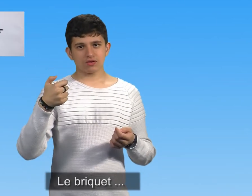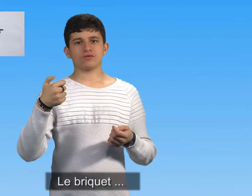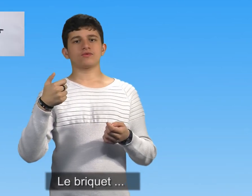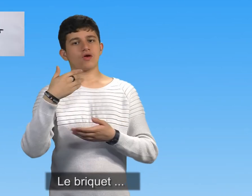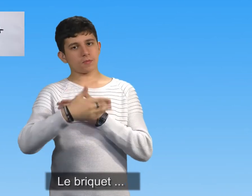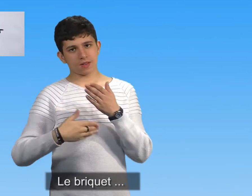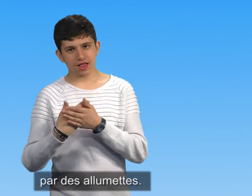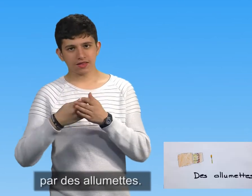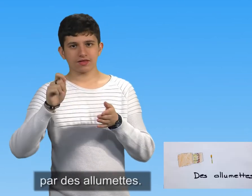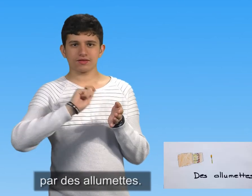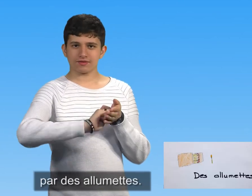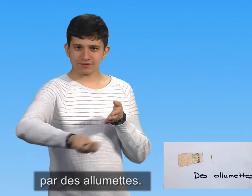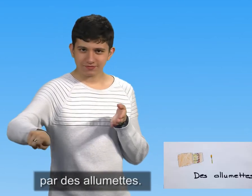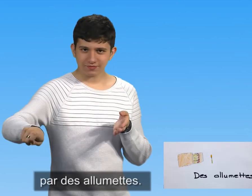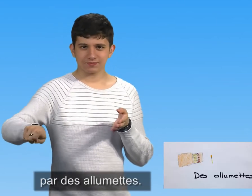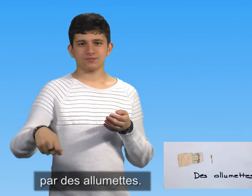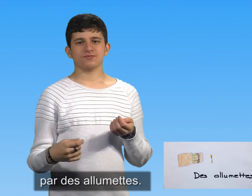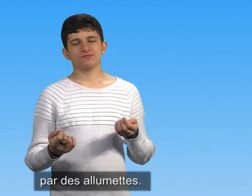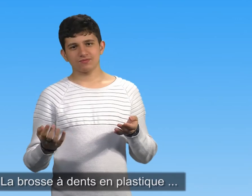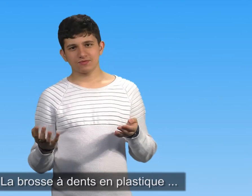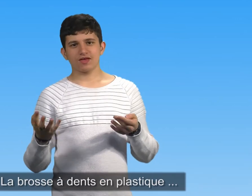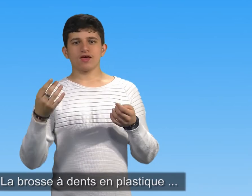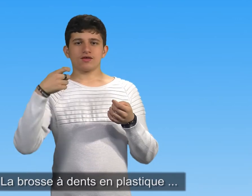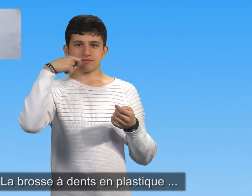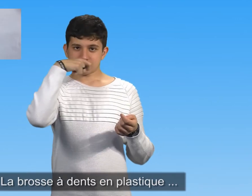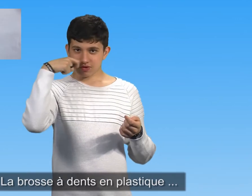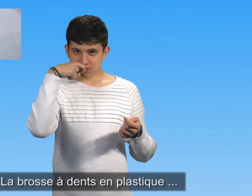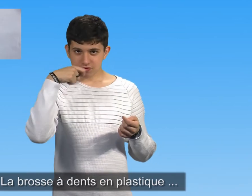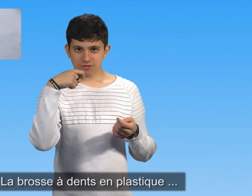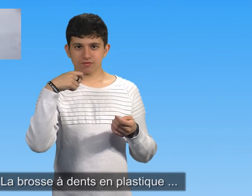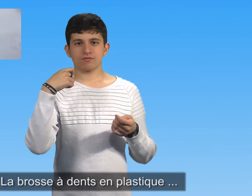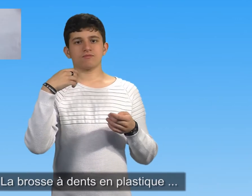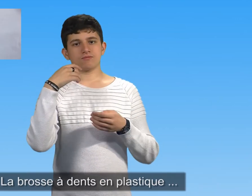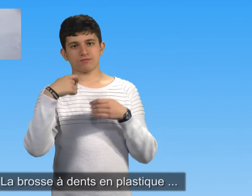briquet par des allumettes, la brosse